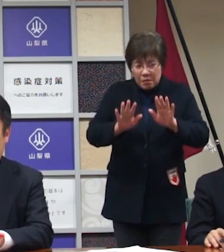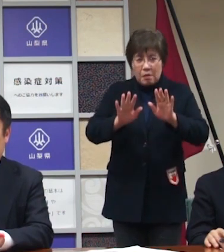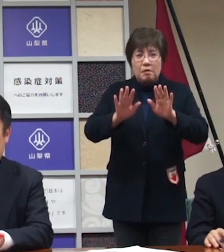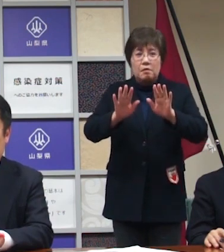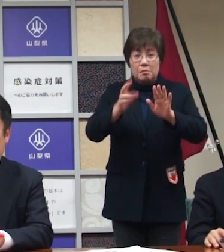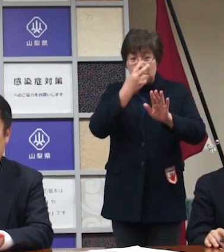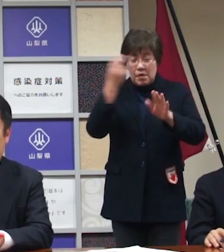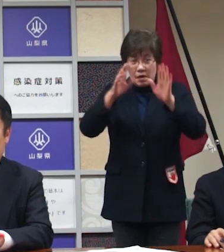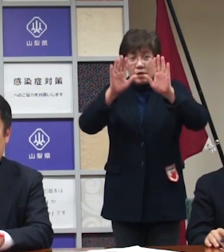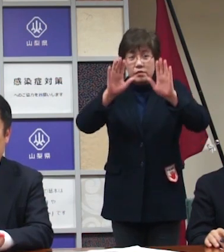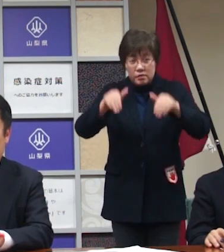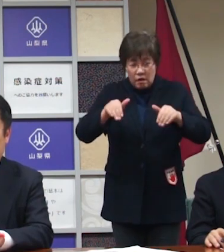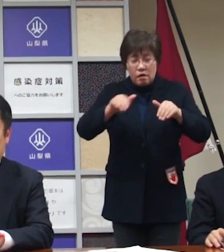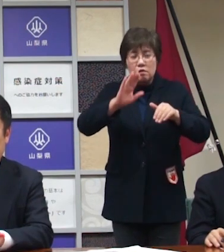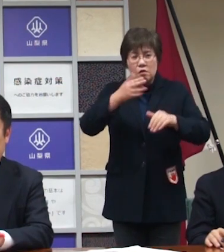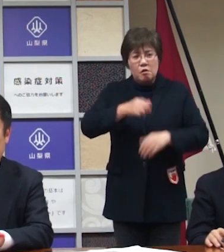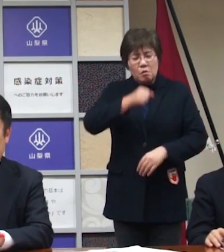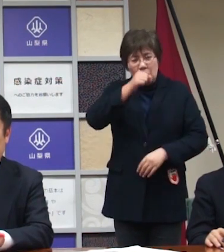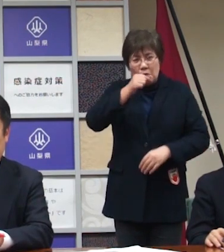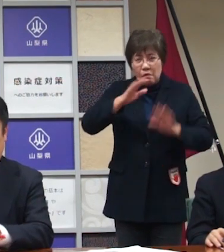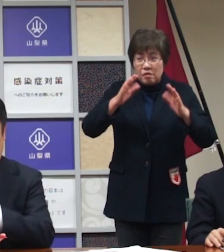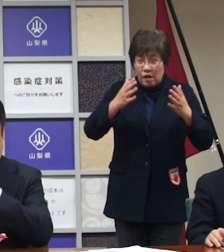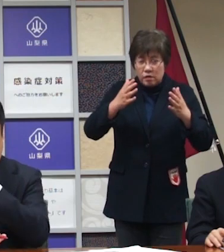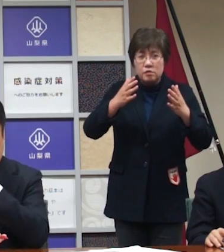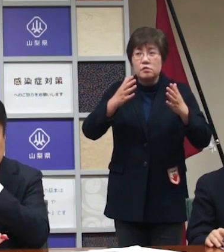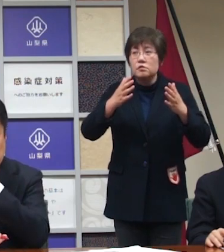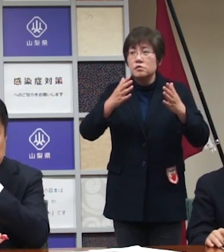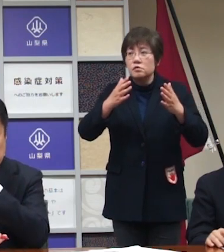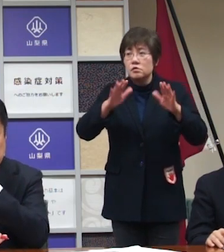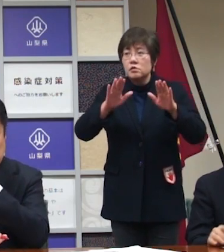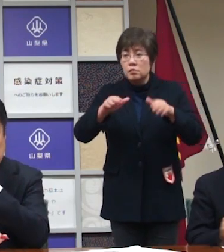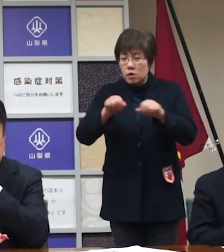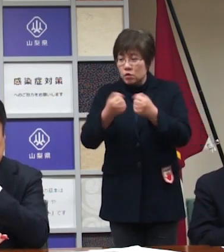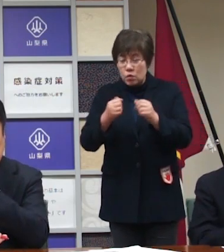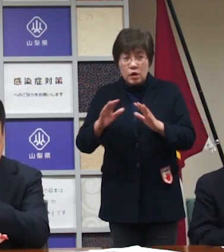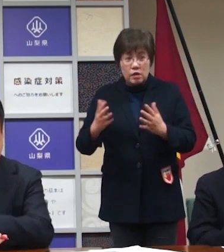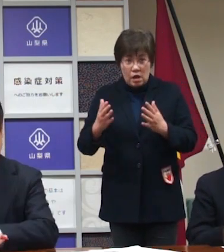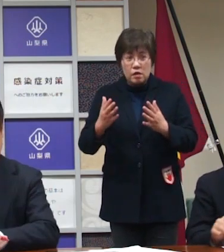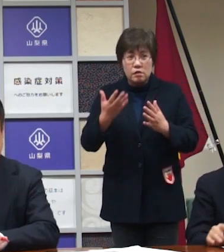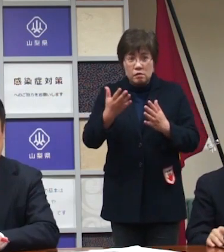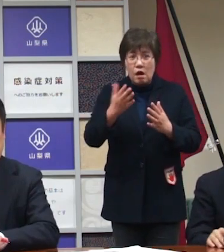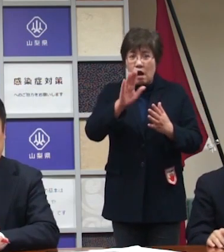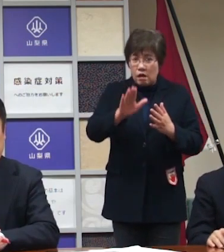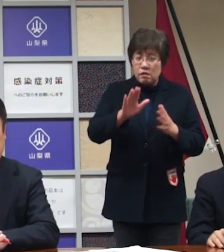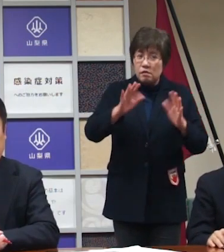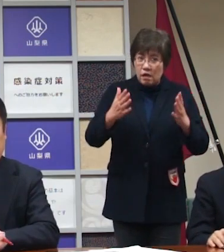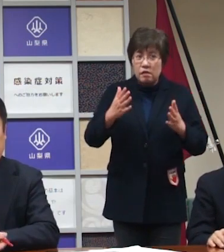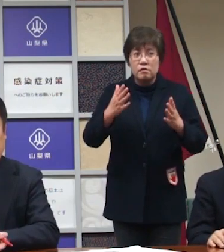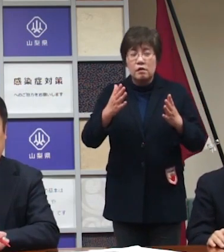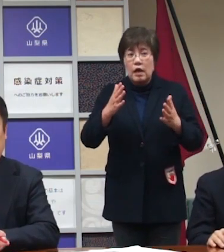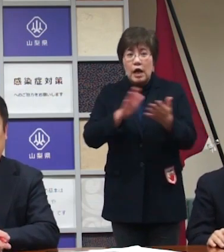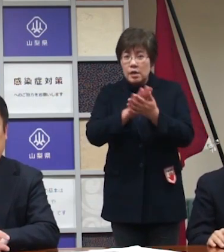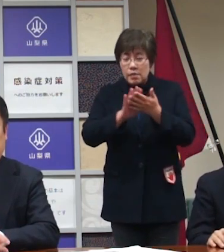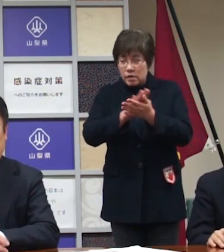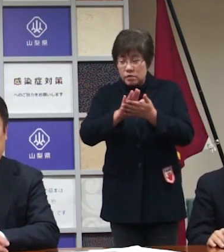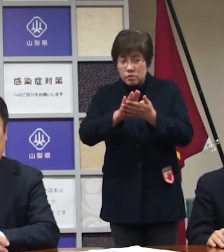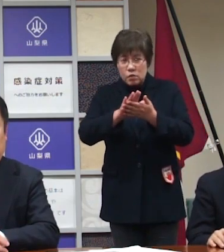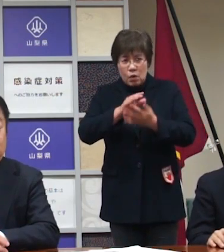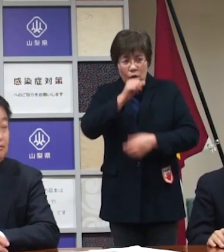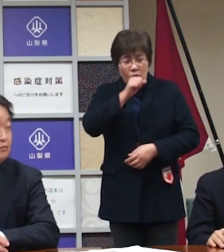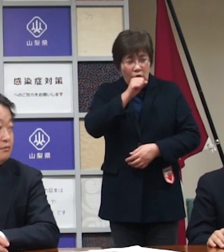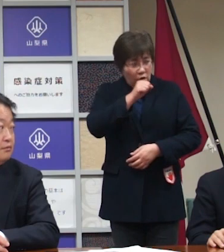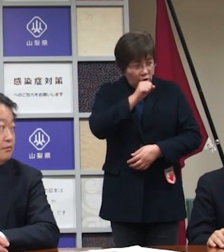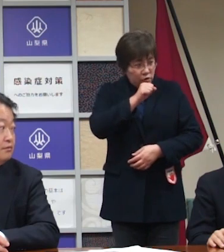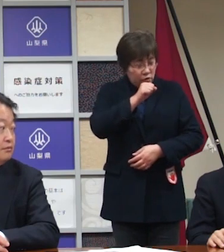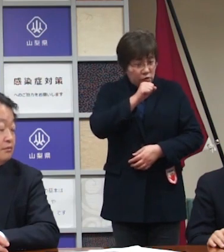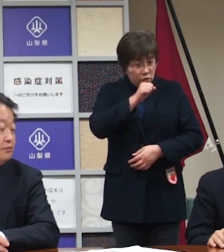たまたま今資料として呼吸器症状のメモがないっていうだけなのか、あったかないかっていうのははっきりしないところがあります。 呼吸器症状のこと